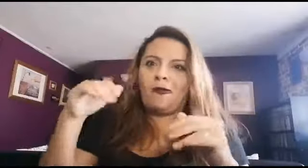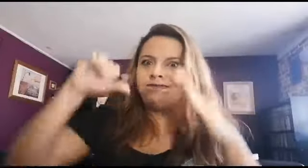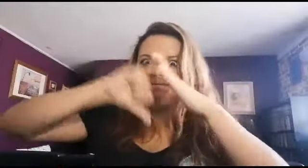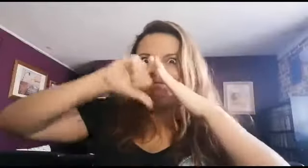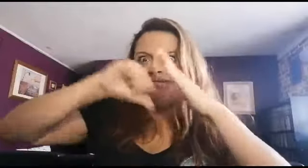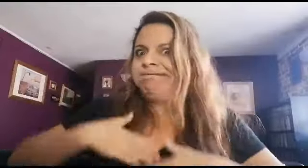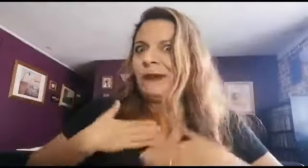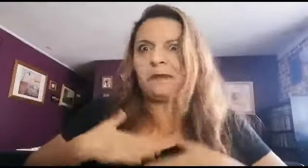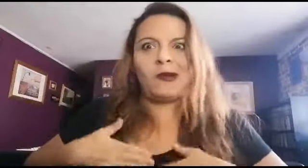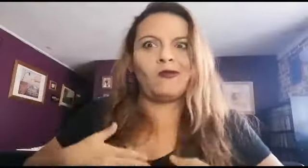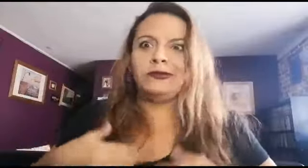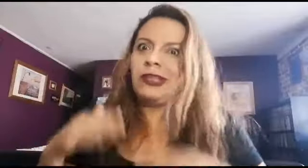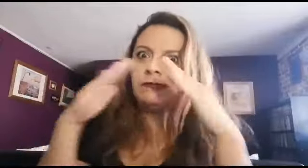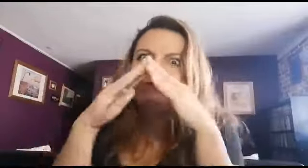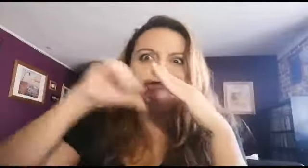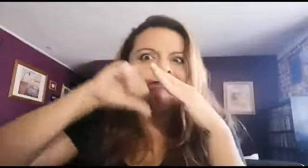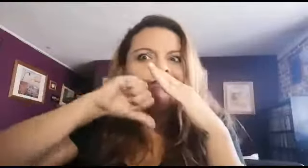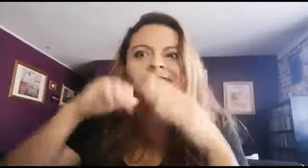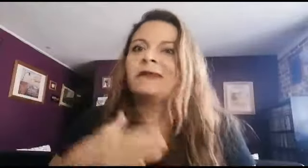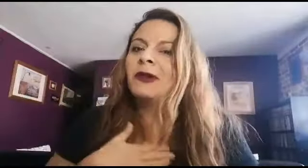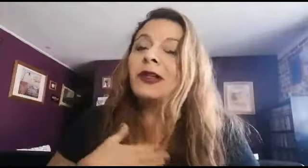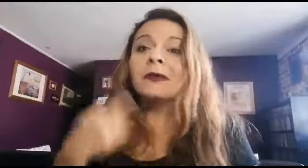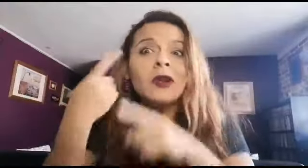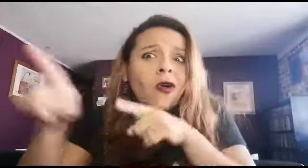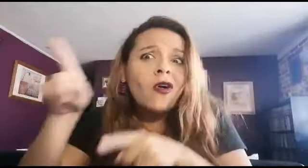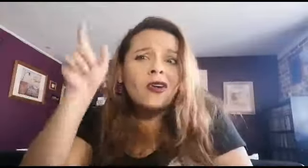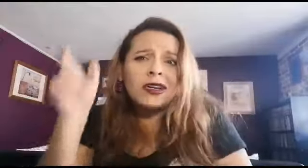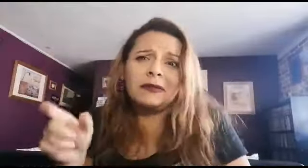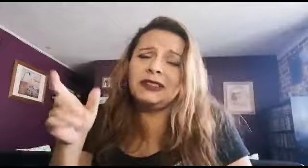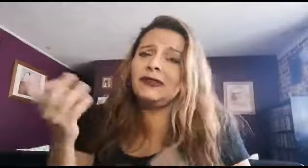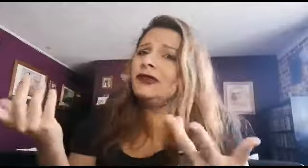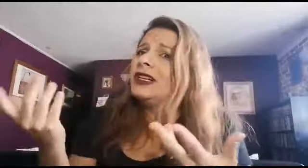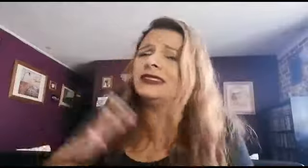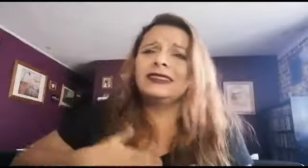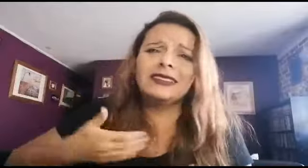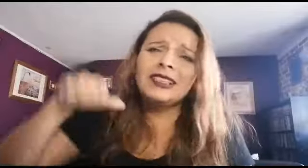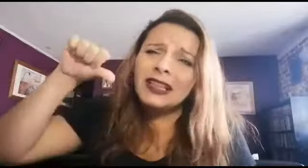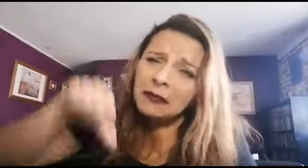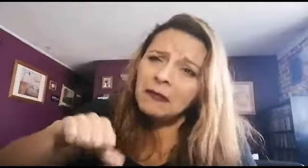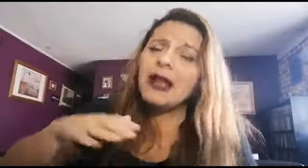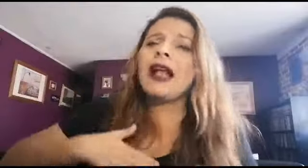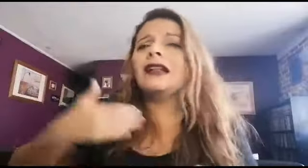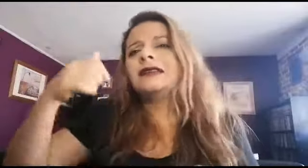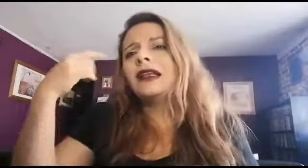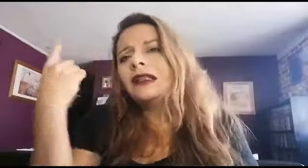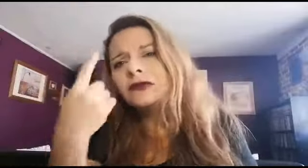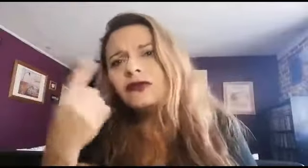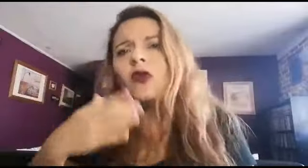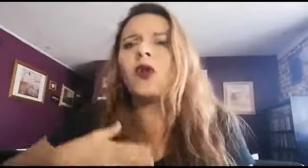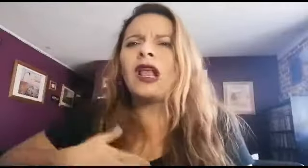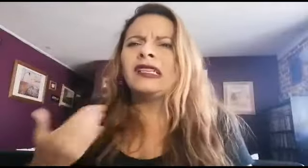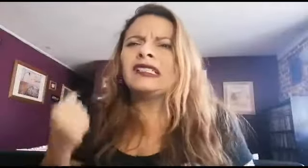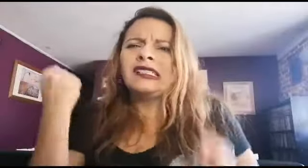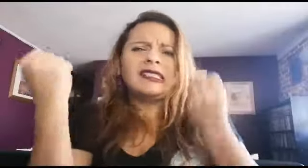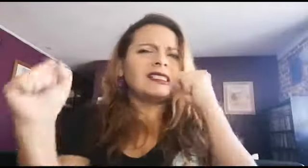cuarentena la verdad es que yo me siento bastante bien en cuarentena pero otras personas se sienten se están sintiendo muy mal